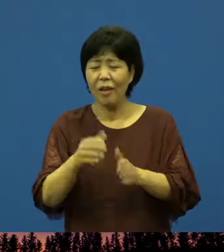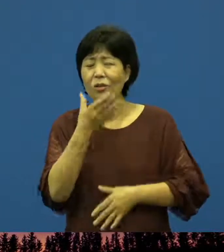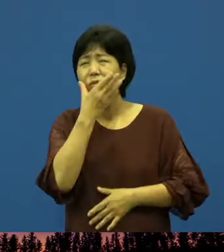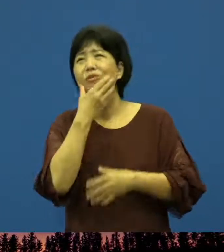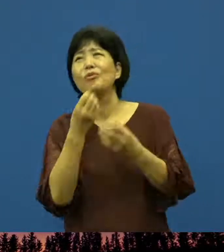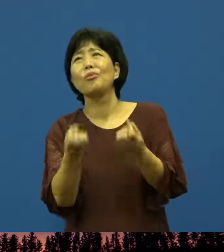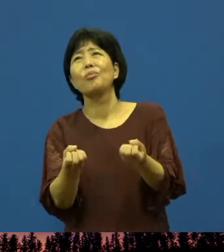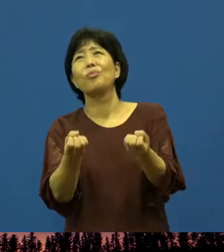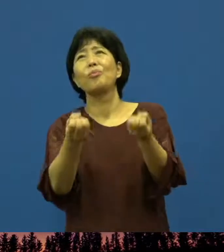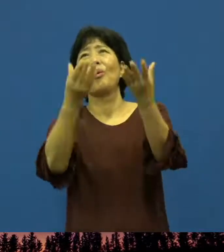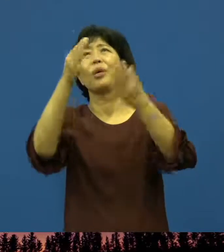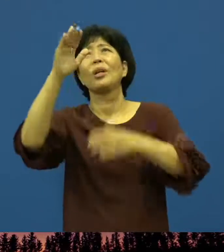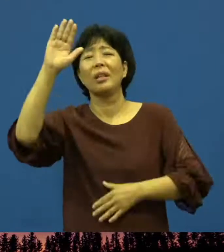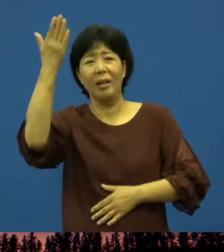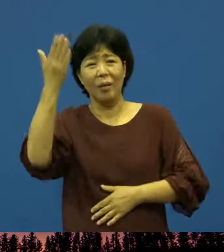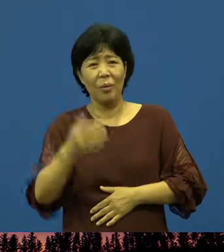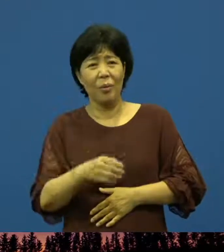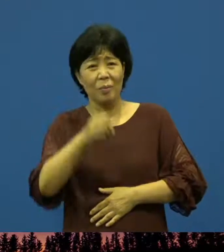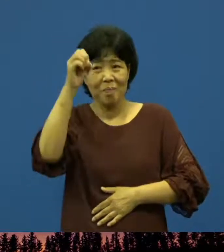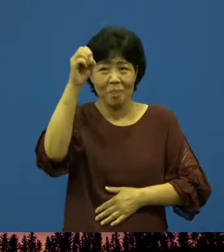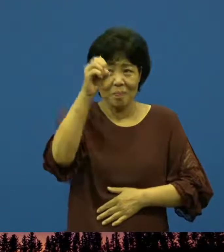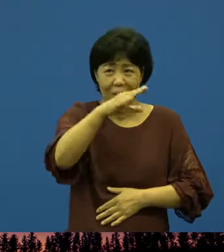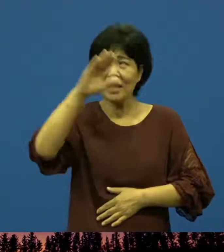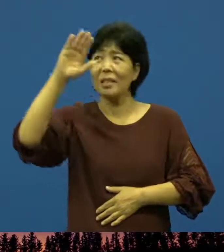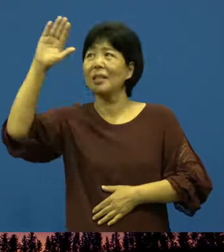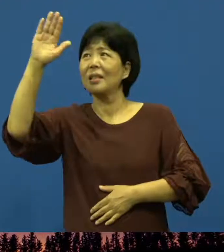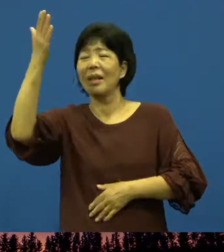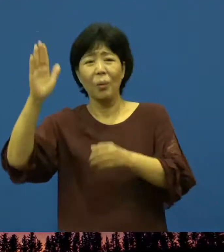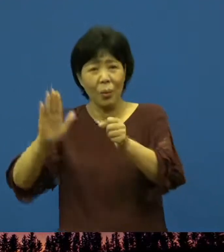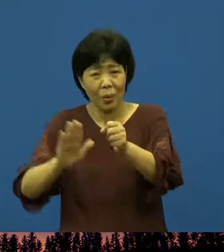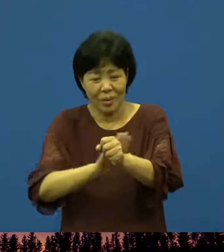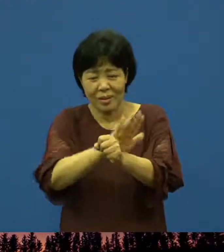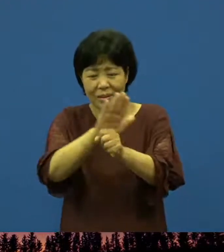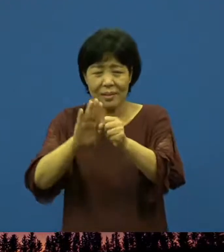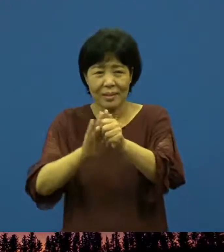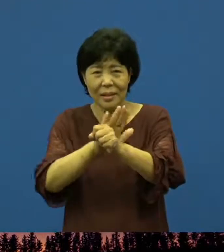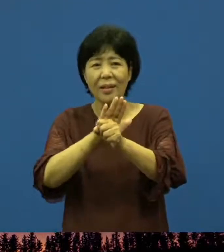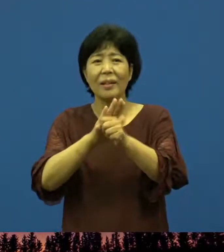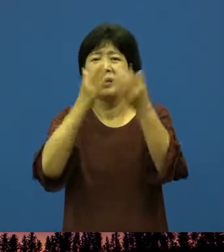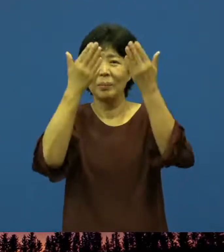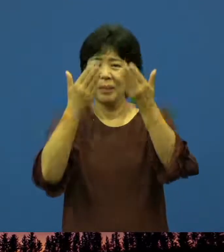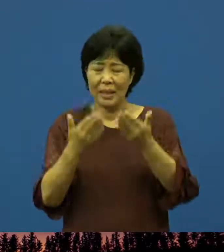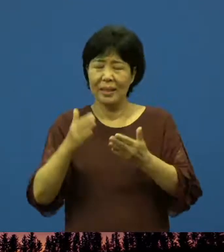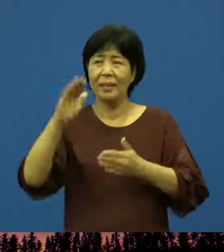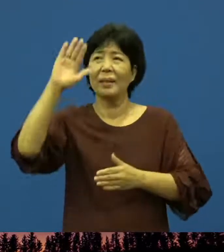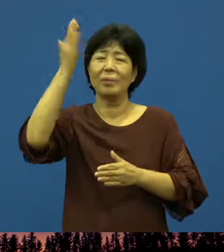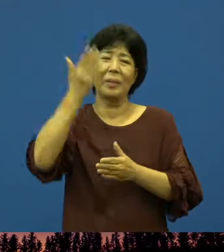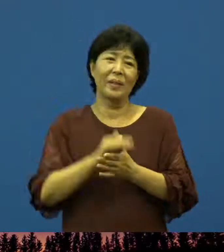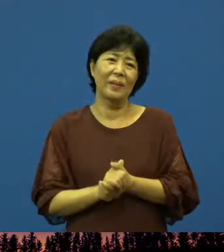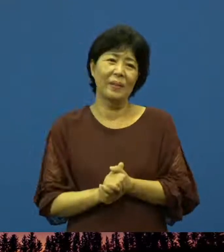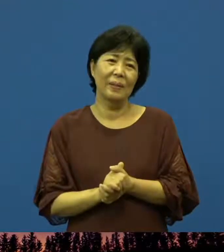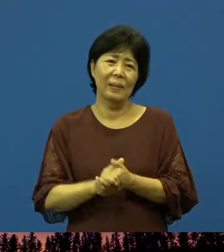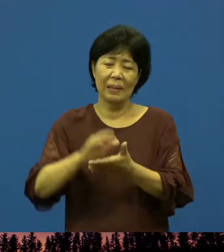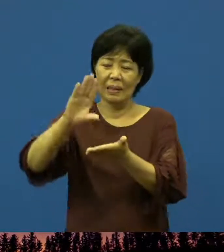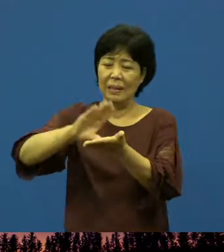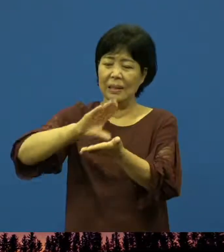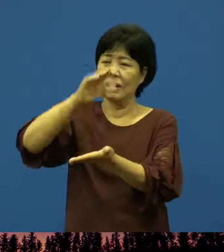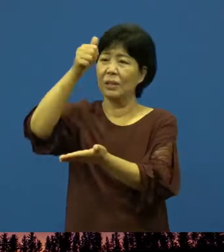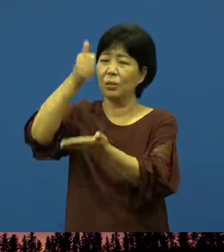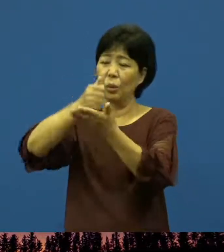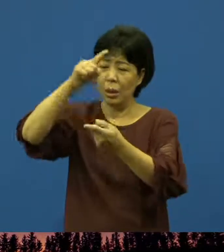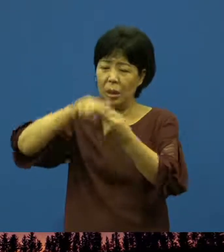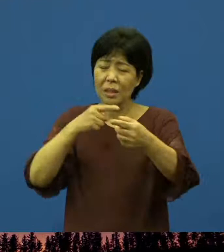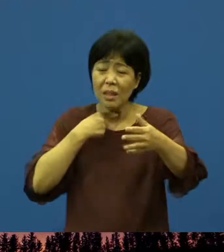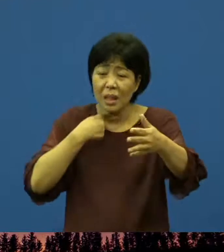생명이고 빛이고 사랑이다. 우리가 그리스도를 경험한다는 것은 생명을 경험하는 것이요, 그리스도를 경험한다는 것은 빛의 경험이요,